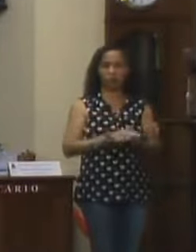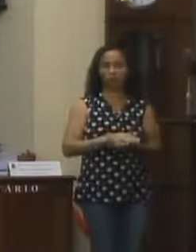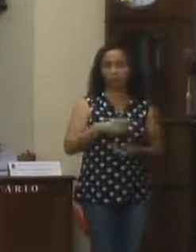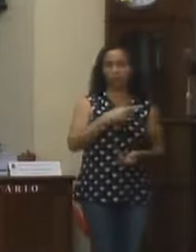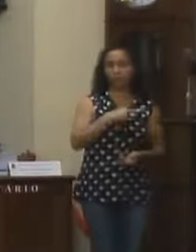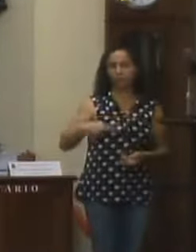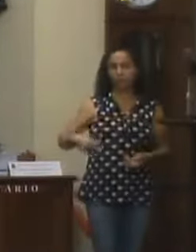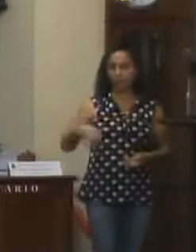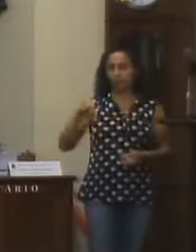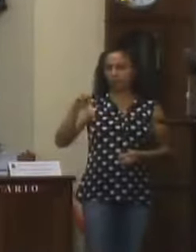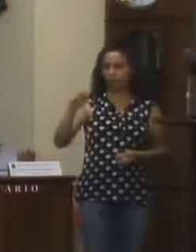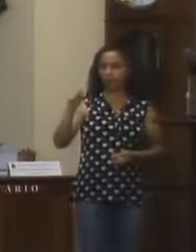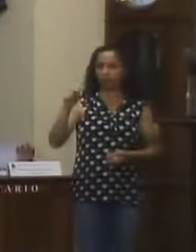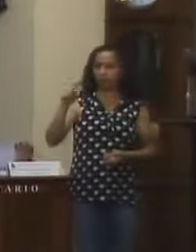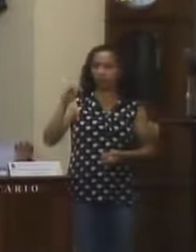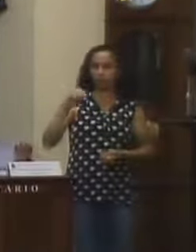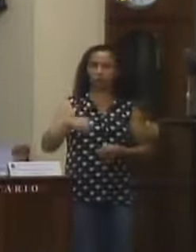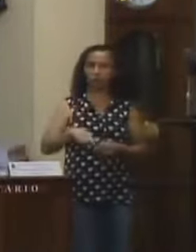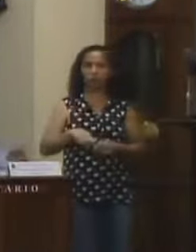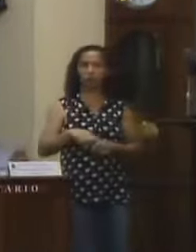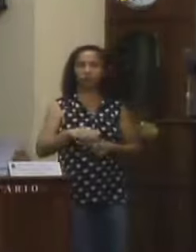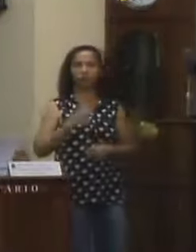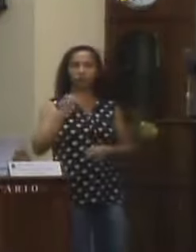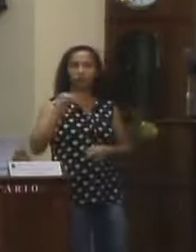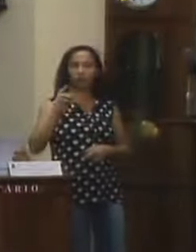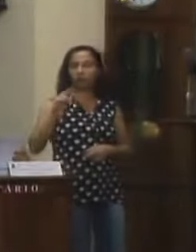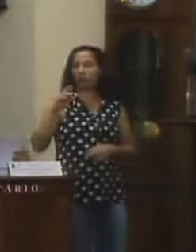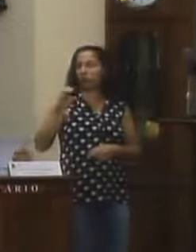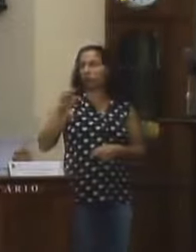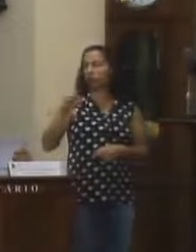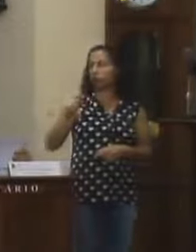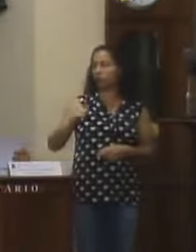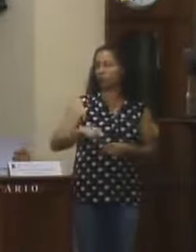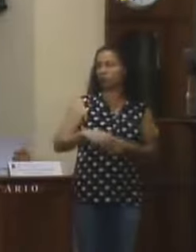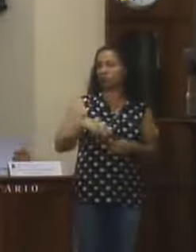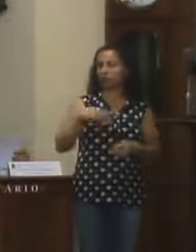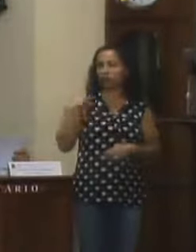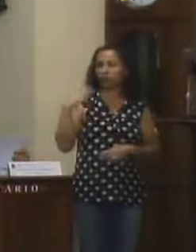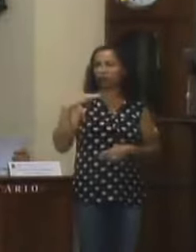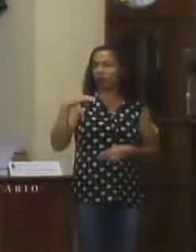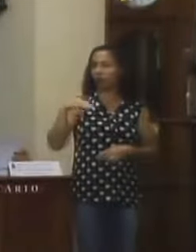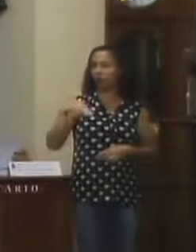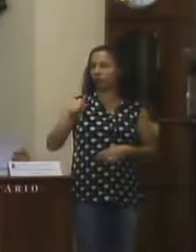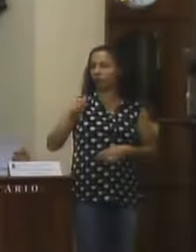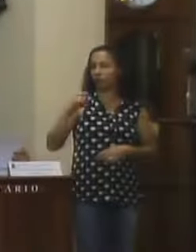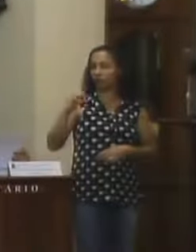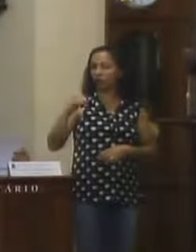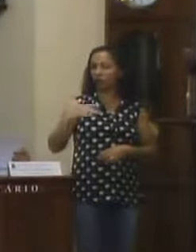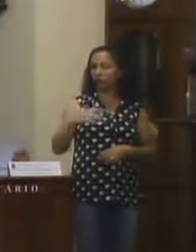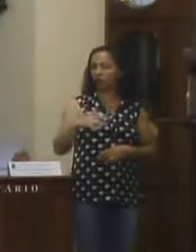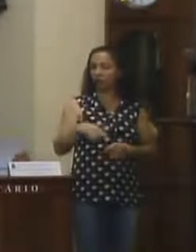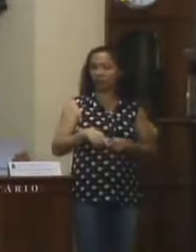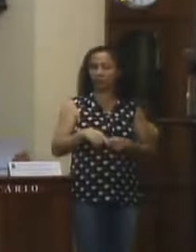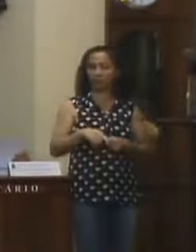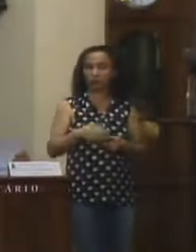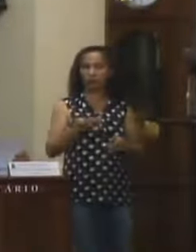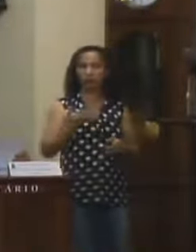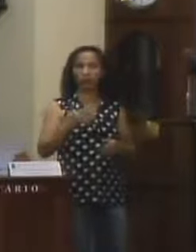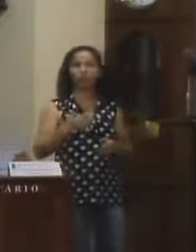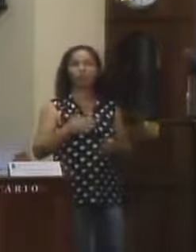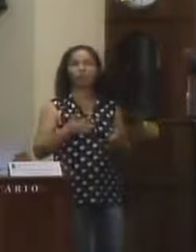vereador Saulo Corrêa. O vereador Marcos da Silva Marques, Marquinhos da Saúde, requer a Vossa Excelência, ouvido o plenário na forma regimental,